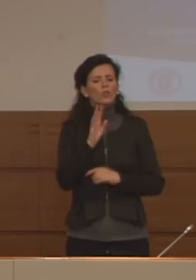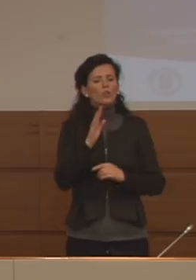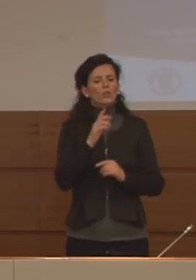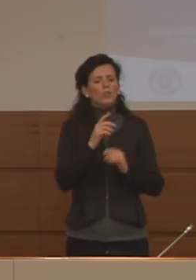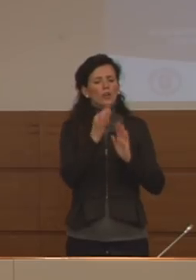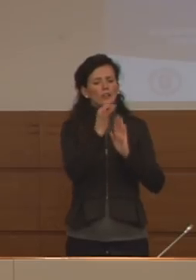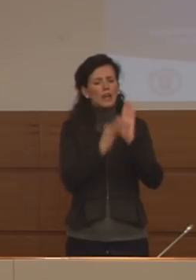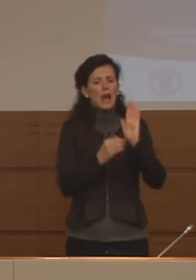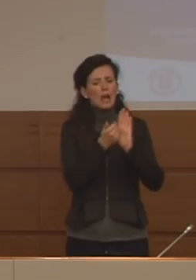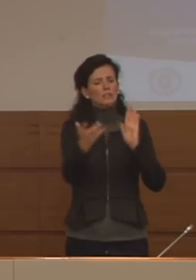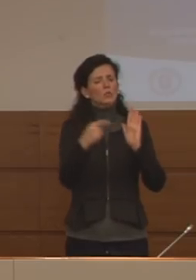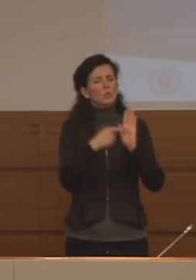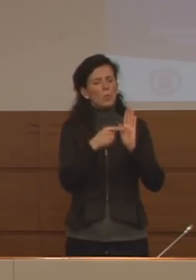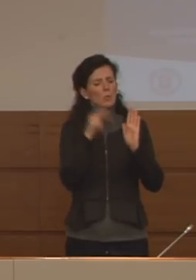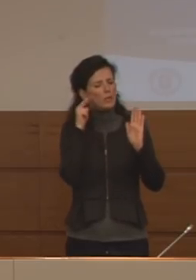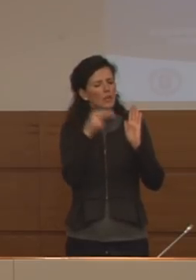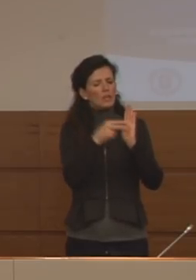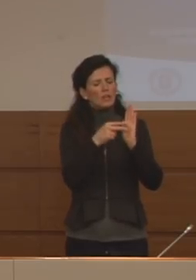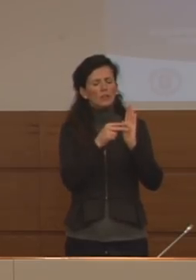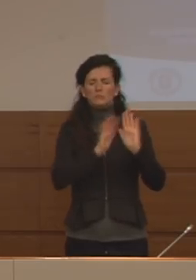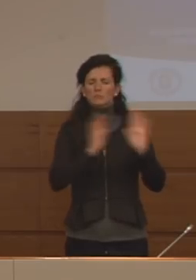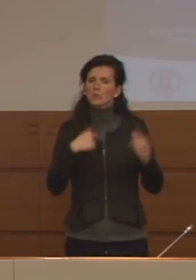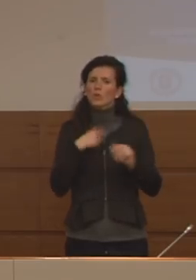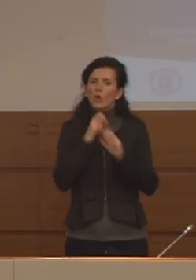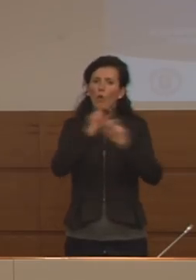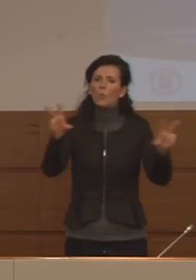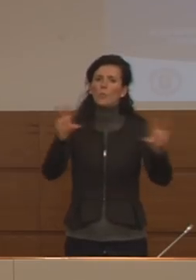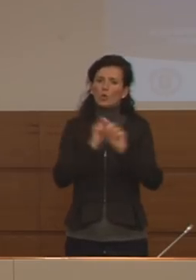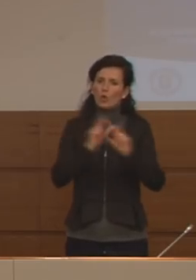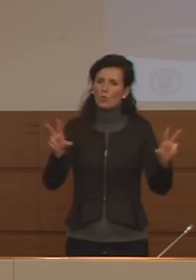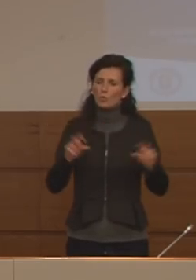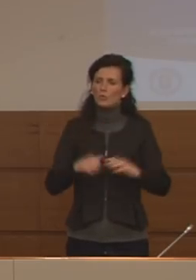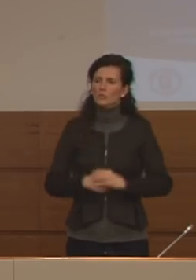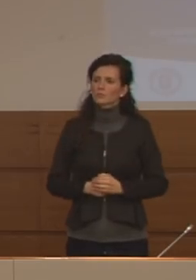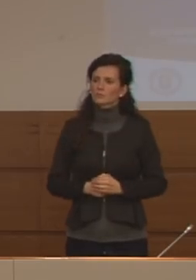i dati e potervi di comunicare